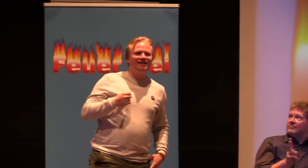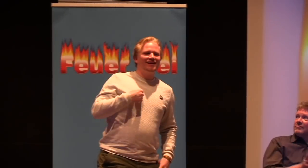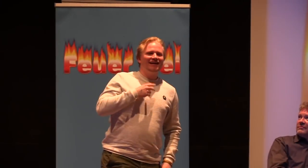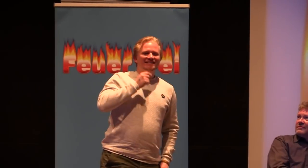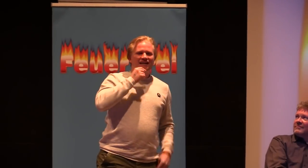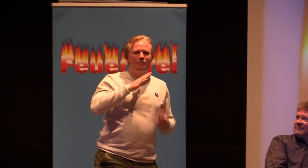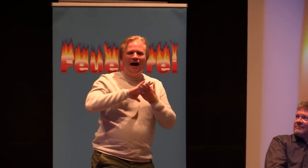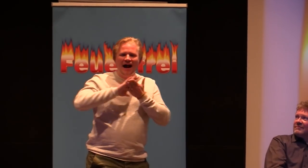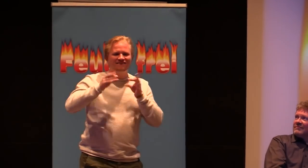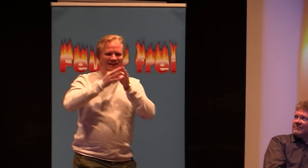Ja, tatsächlich.